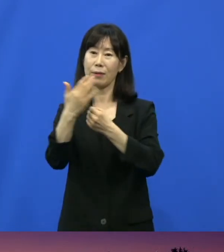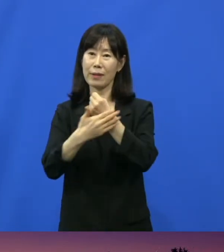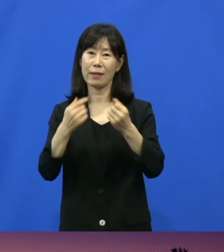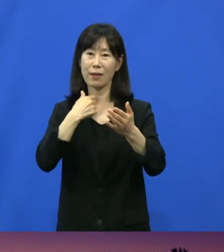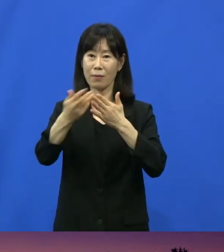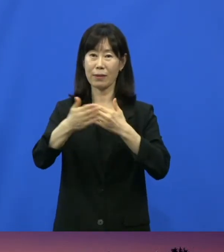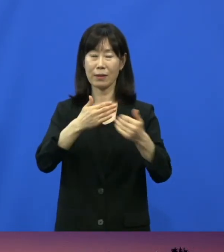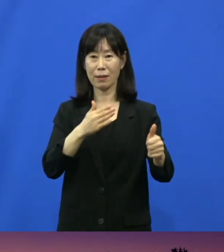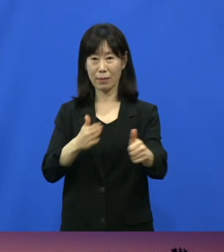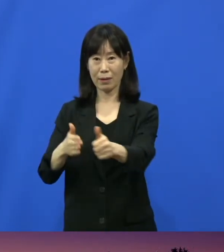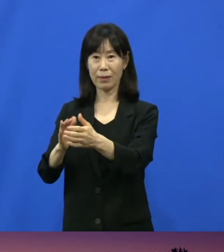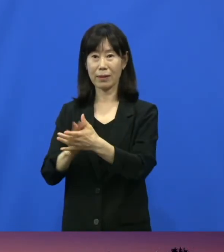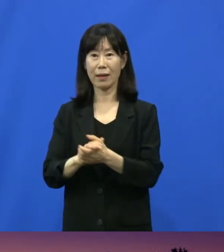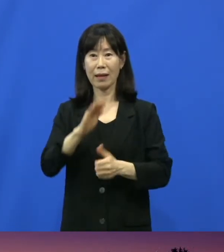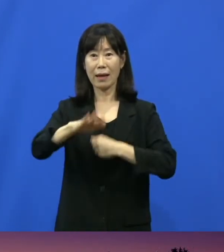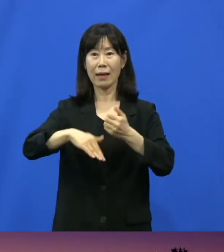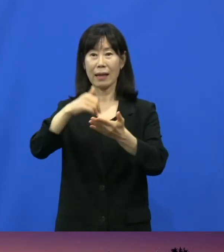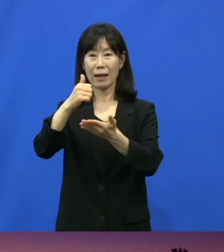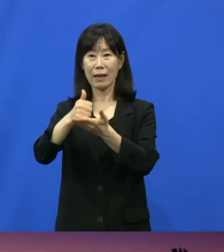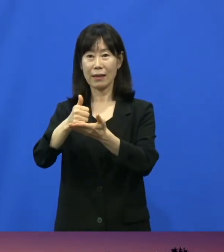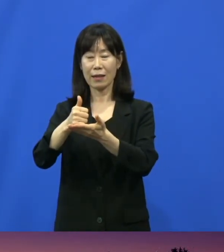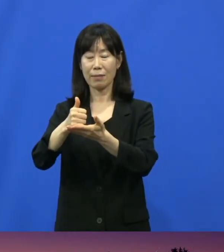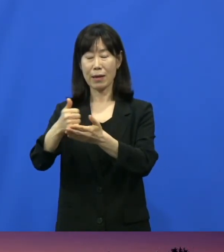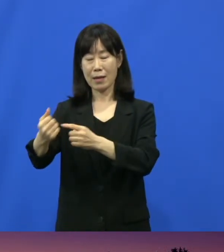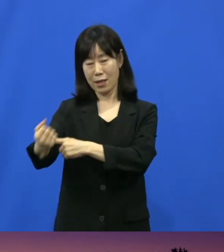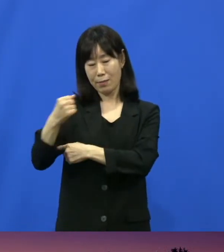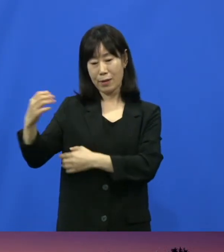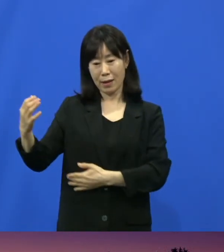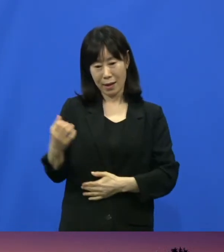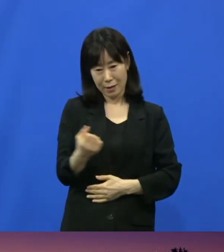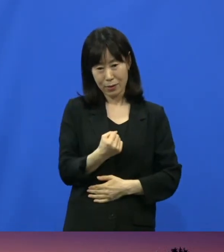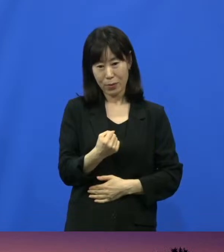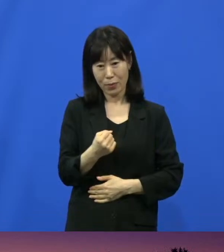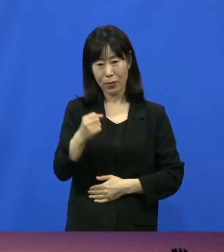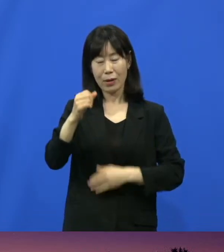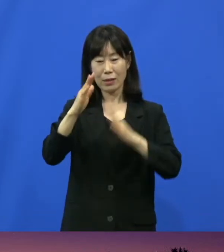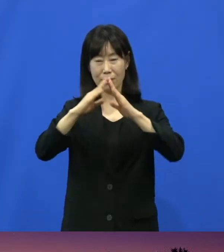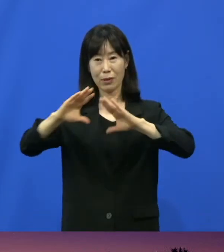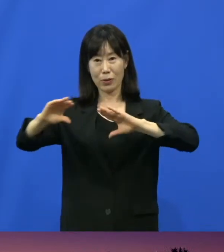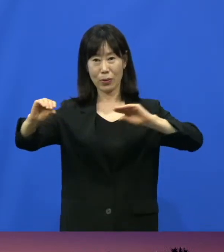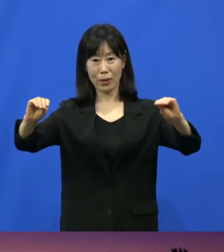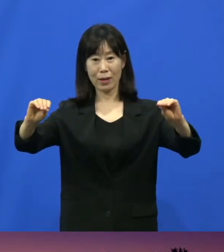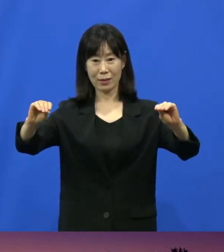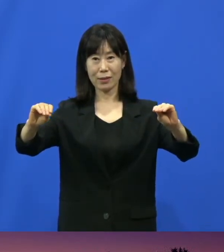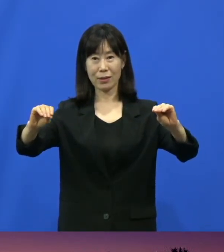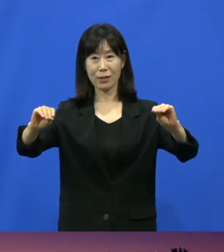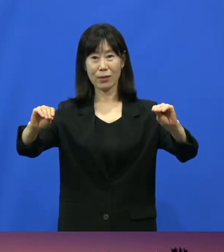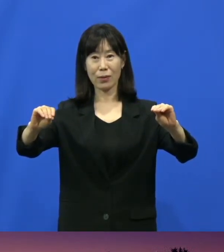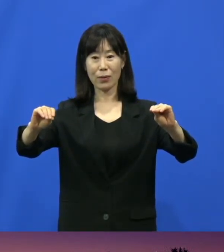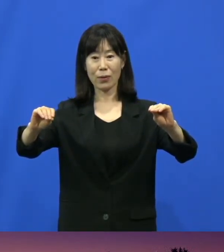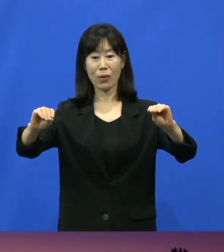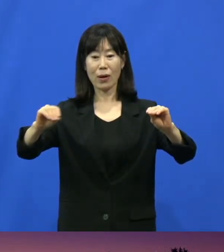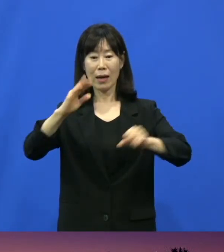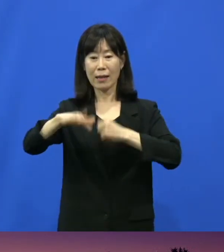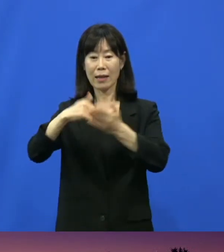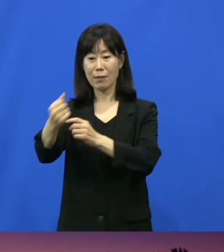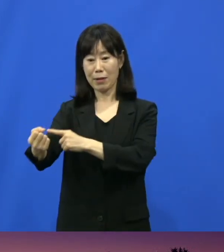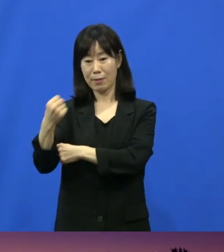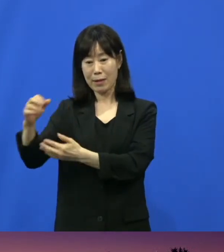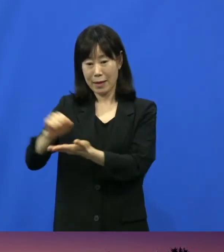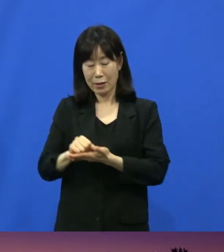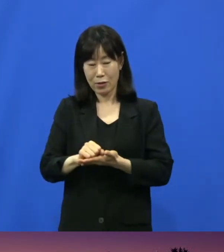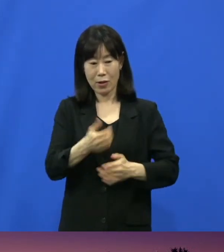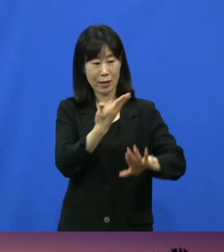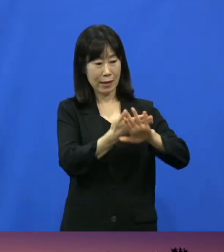밤에 여러분들이 풀 차지하고 집으로 돌아가셔서 누워 계신 누가 있으면 풀 차지를 또 그 사람에게 해줄 수 있어야 돼요.